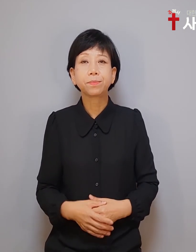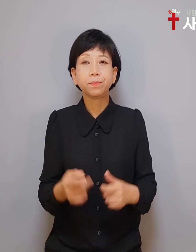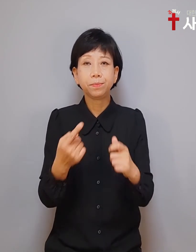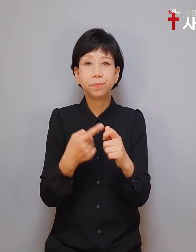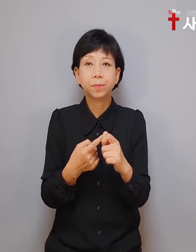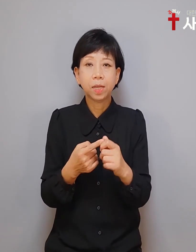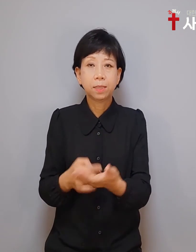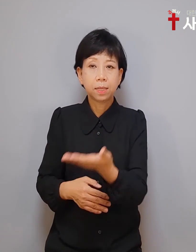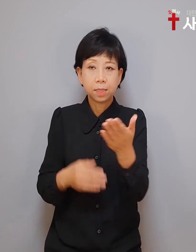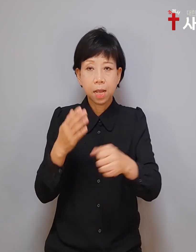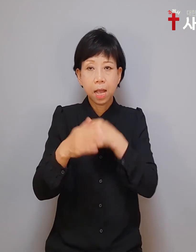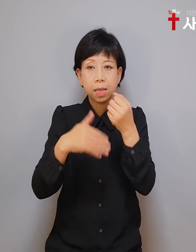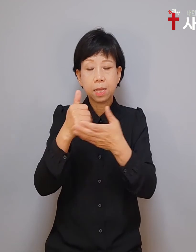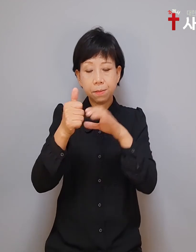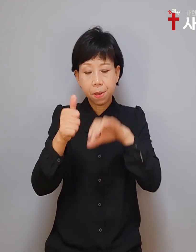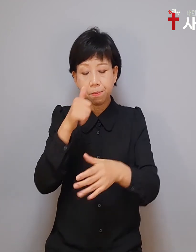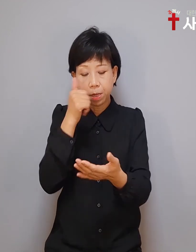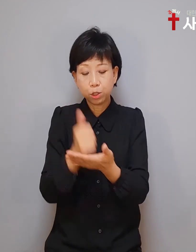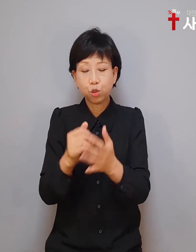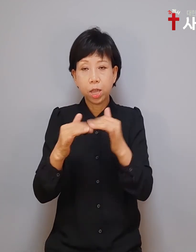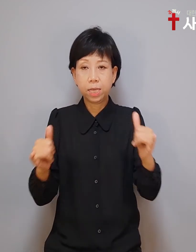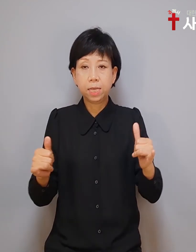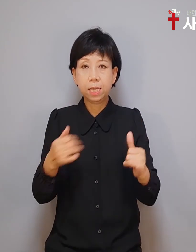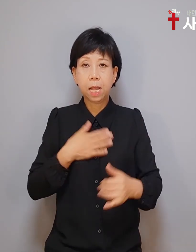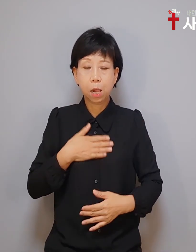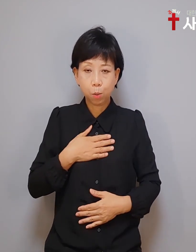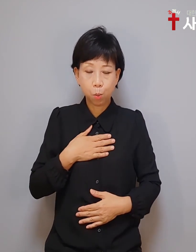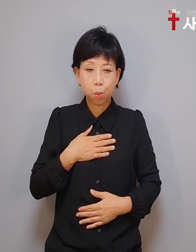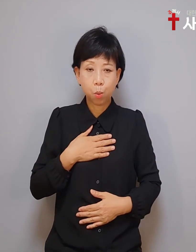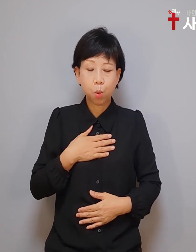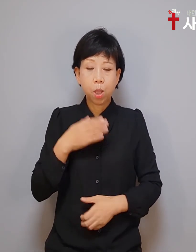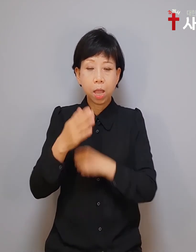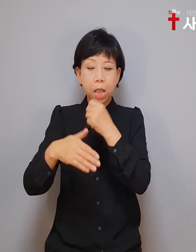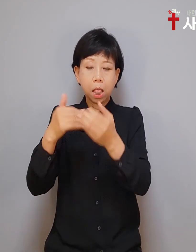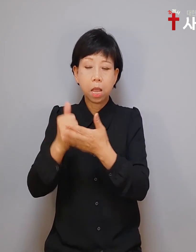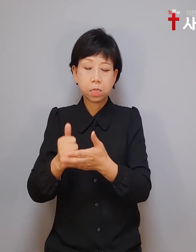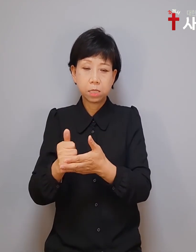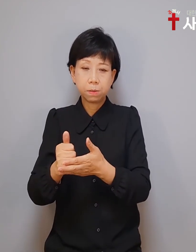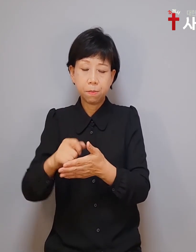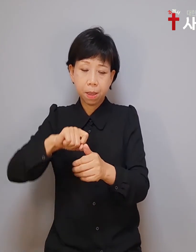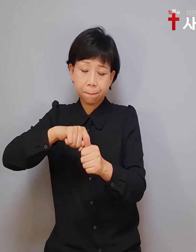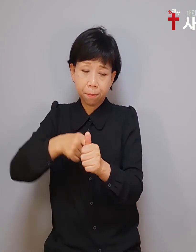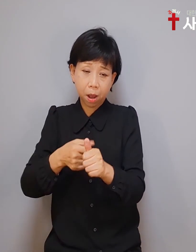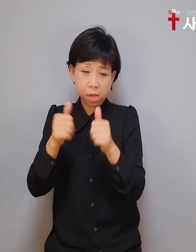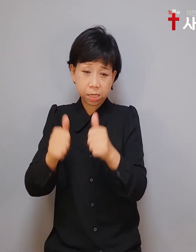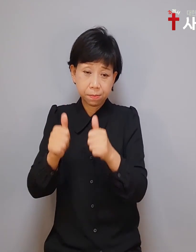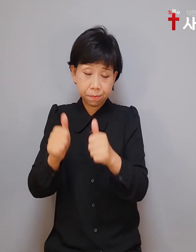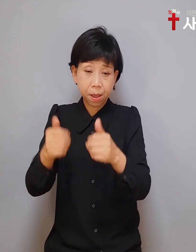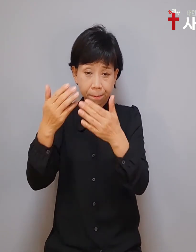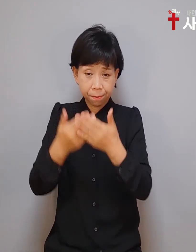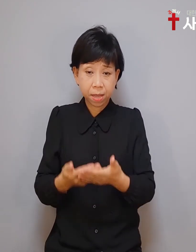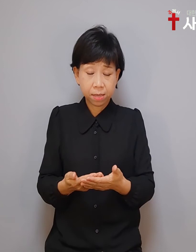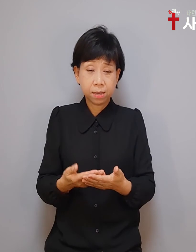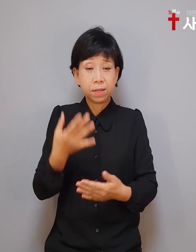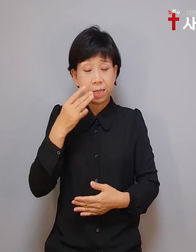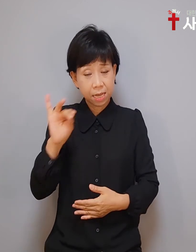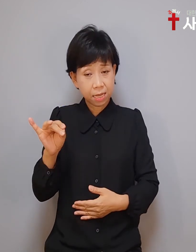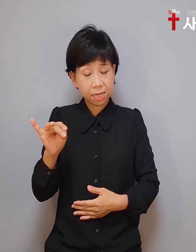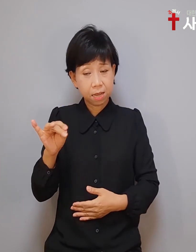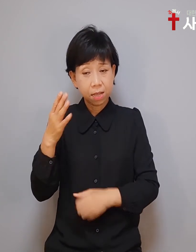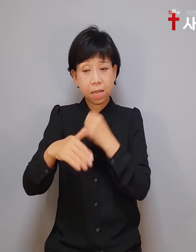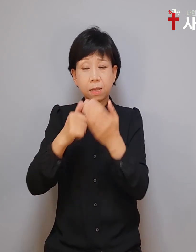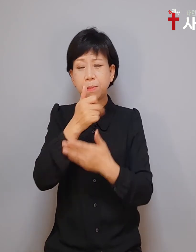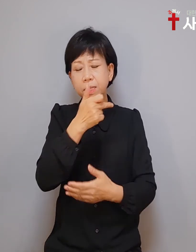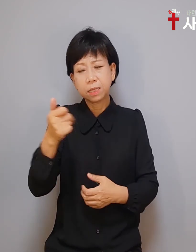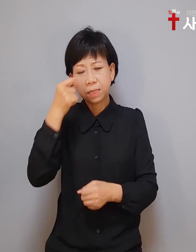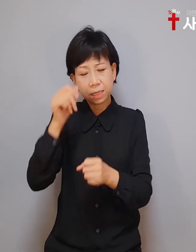그대들은 하나님 앞에서 죄인인 줄 알며 당연히 그의 진노를 받을 만하고 하나님의 크신 자비하심에서 구원 얻을